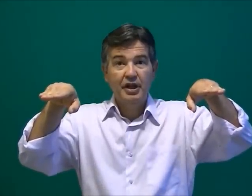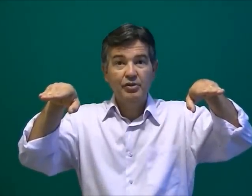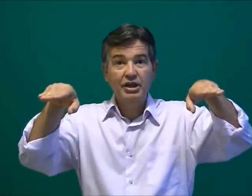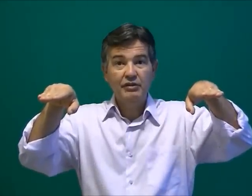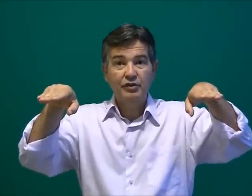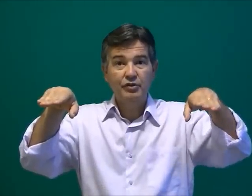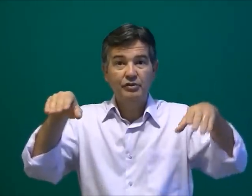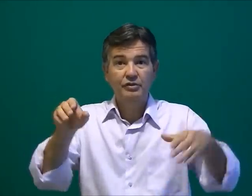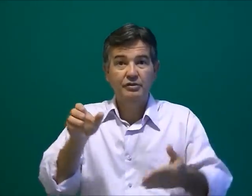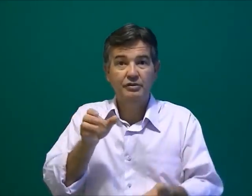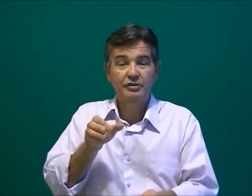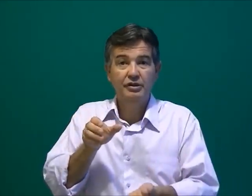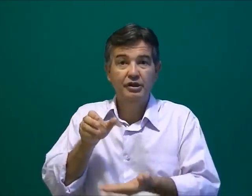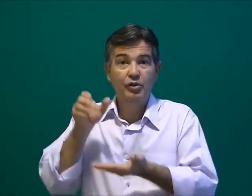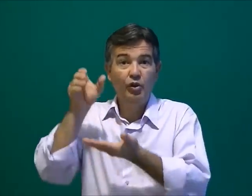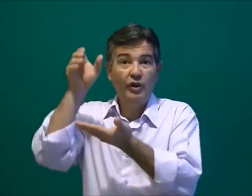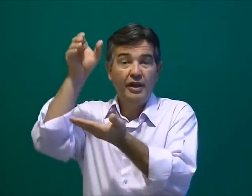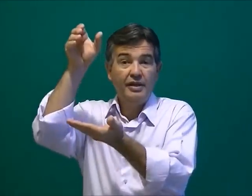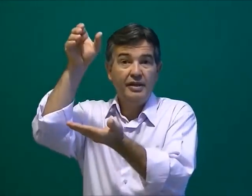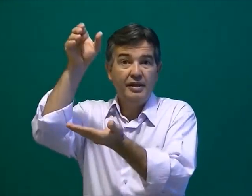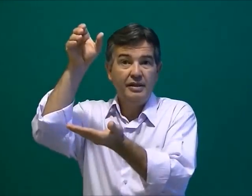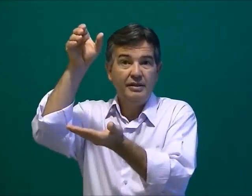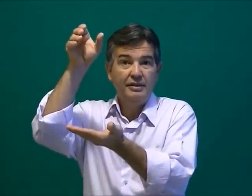o livro e coloquei aqui,